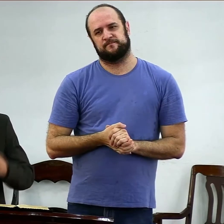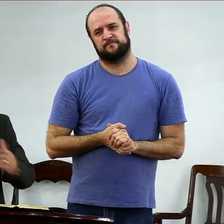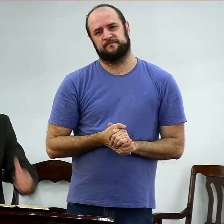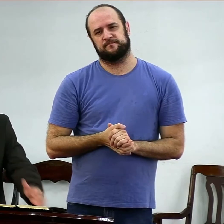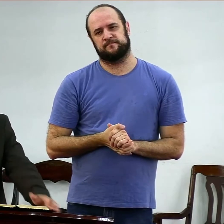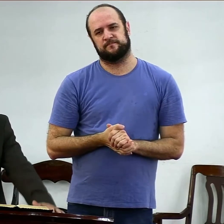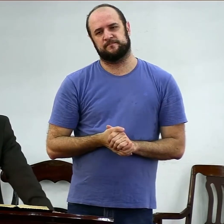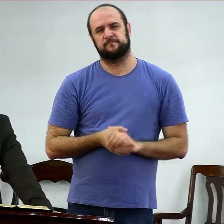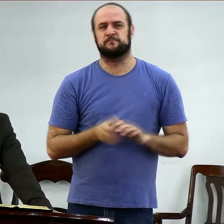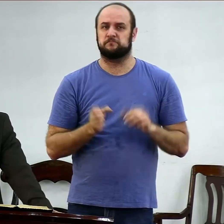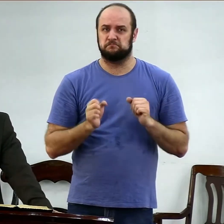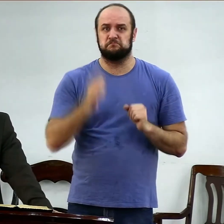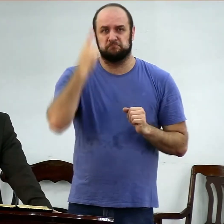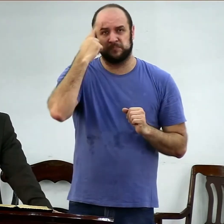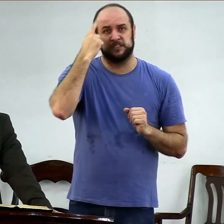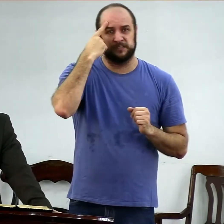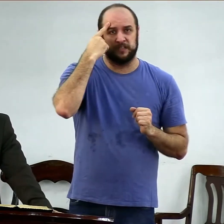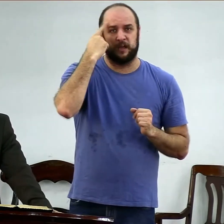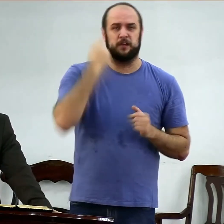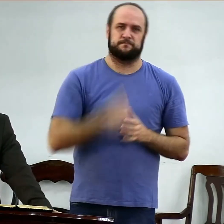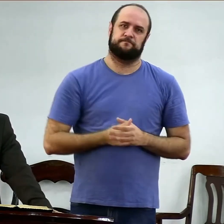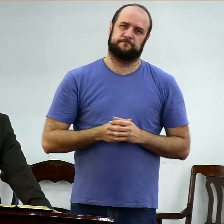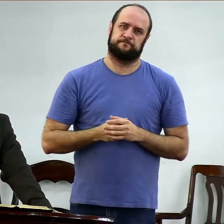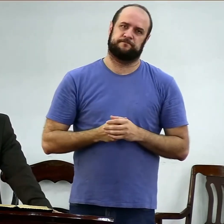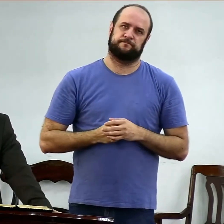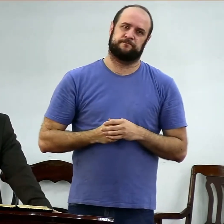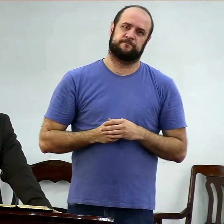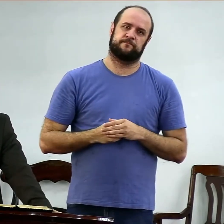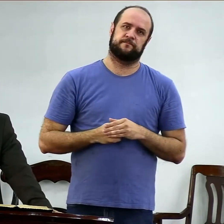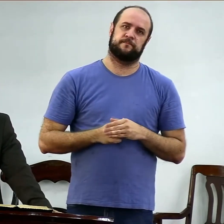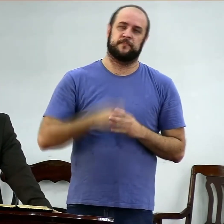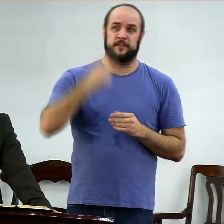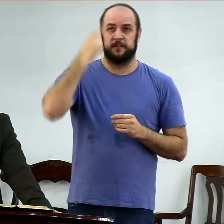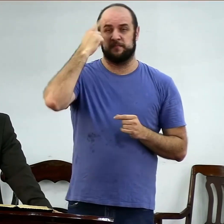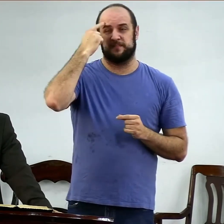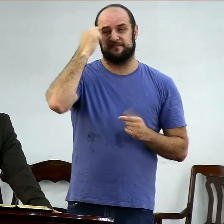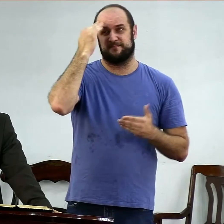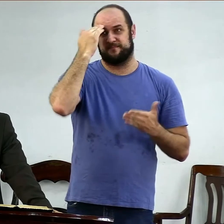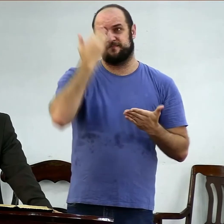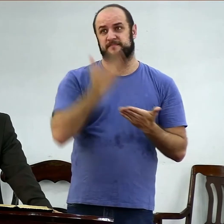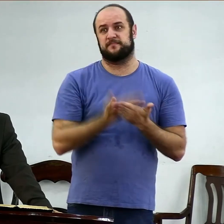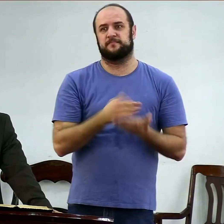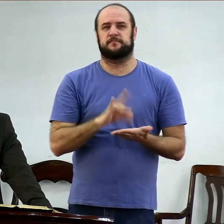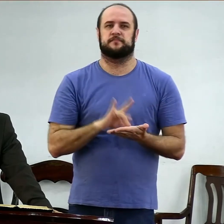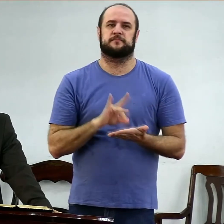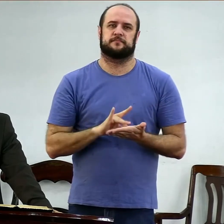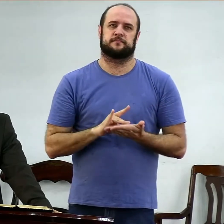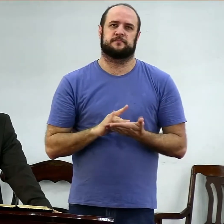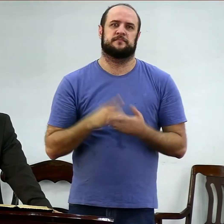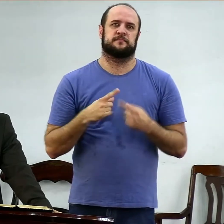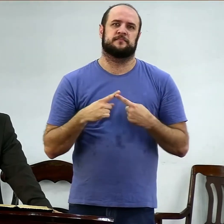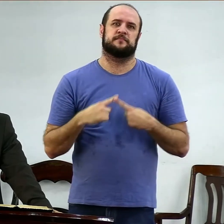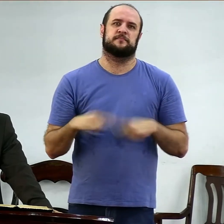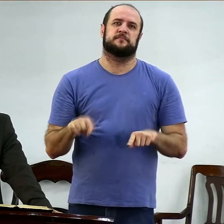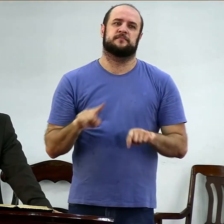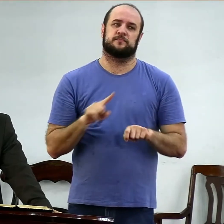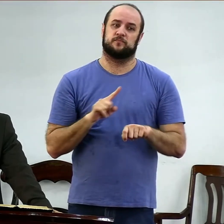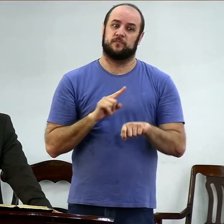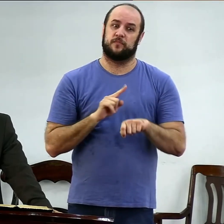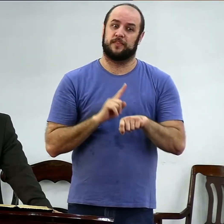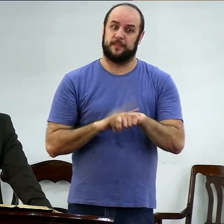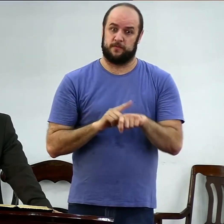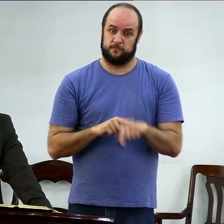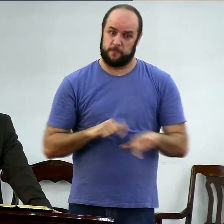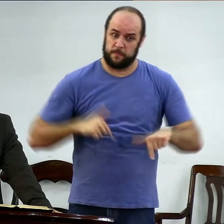Você pode até pensar que crê em tudo isso, mas na hora de esperar a providência de